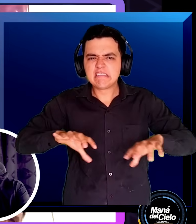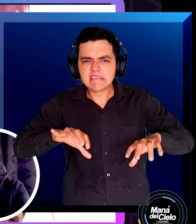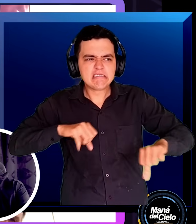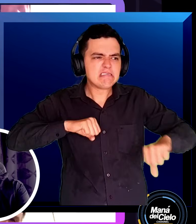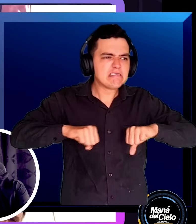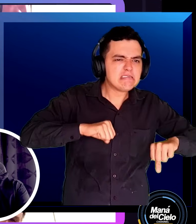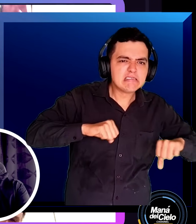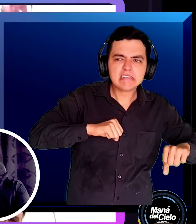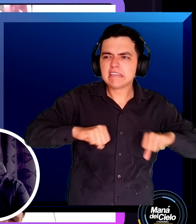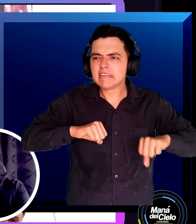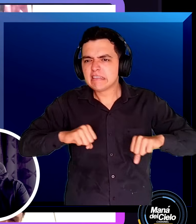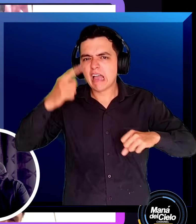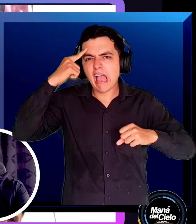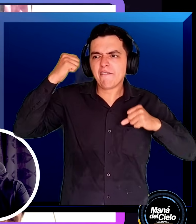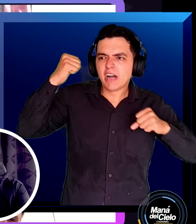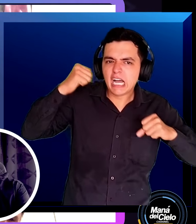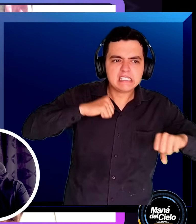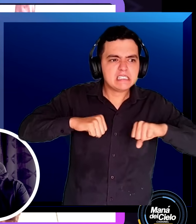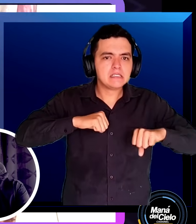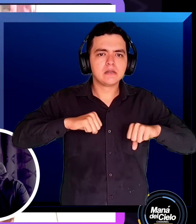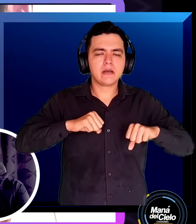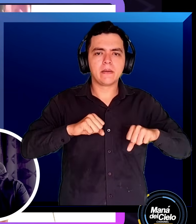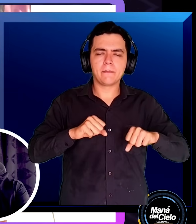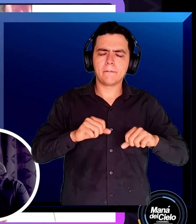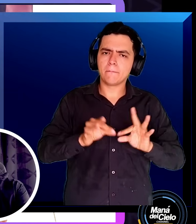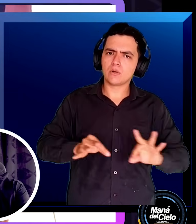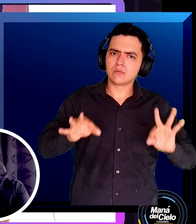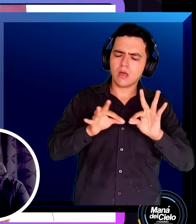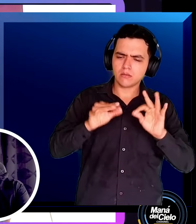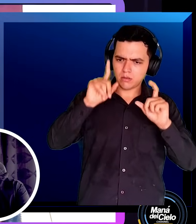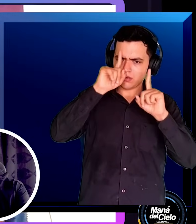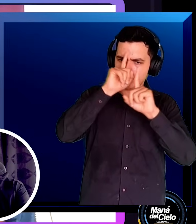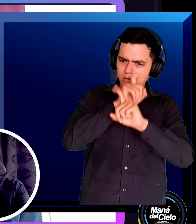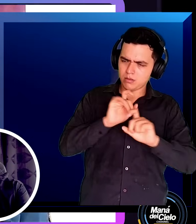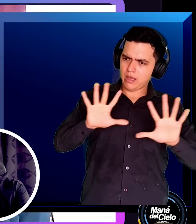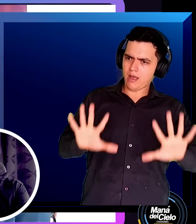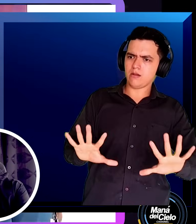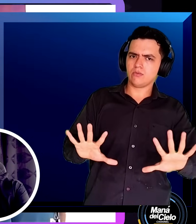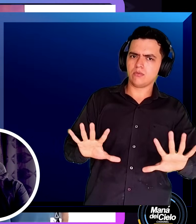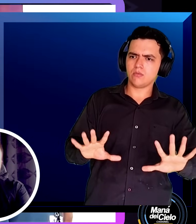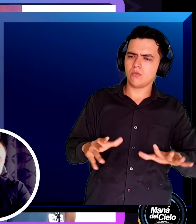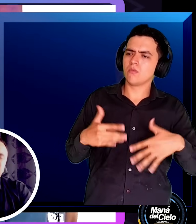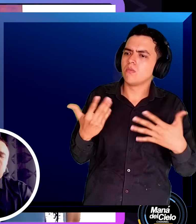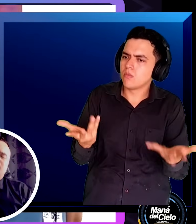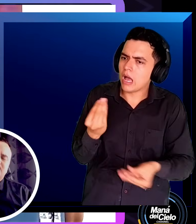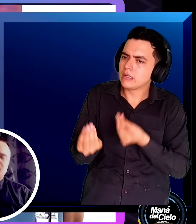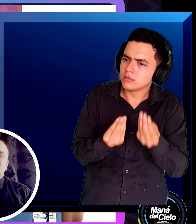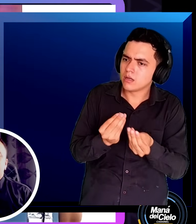Dice,